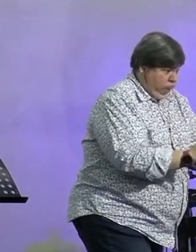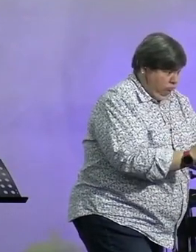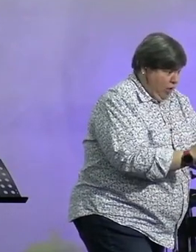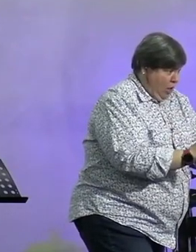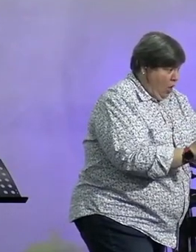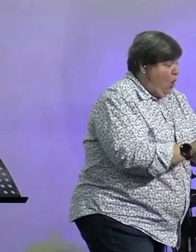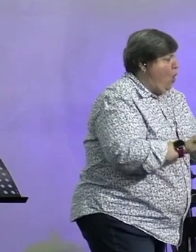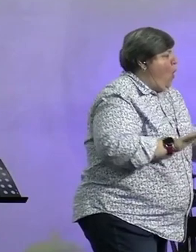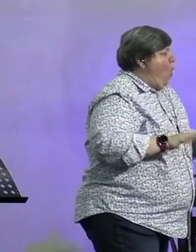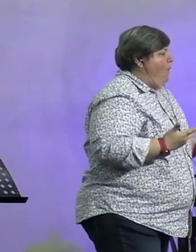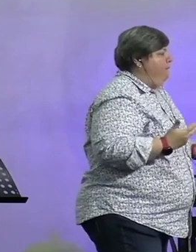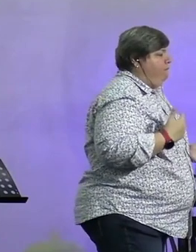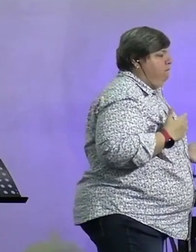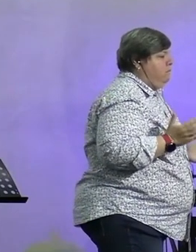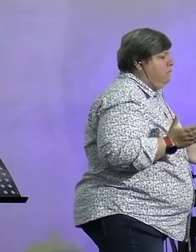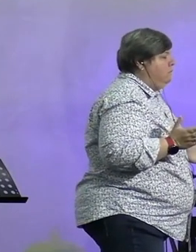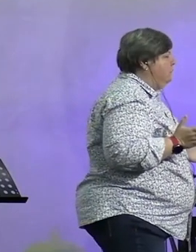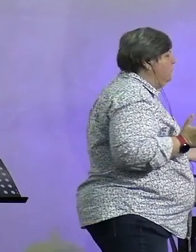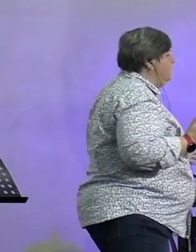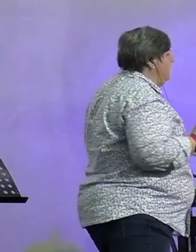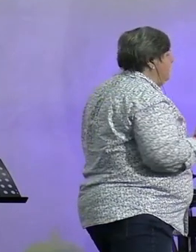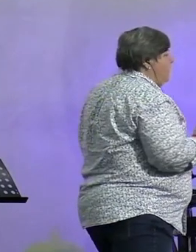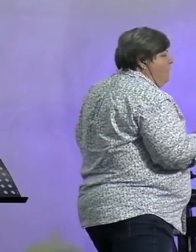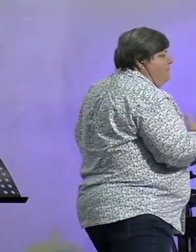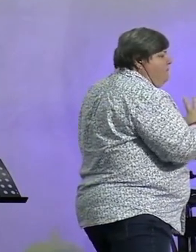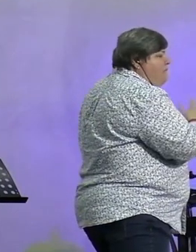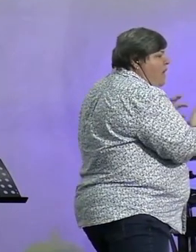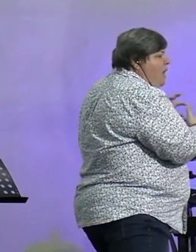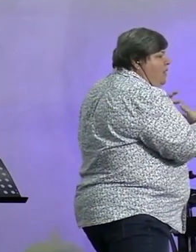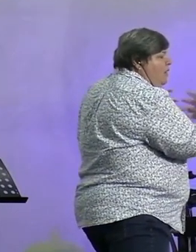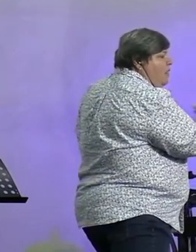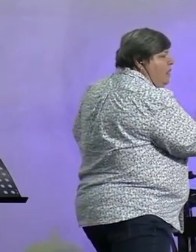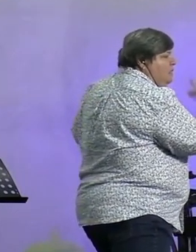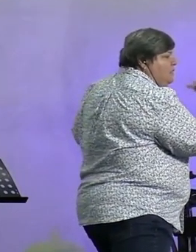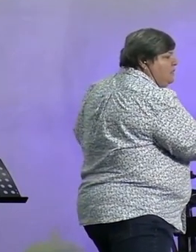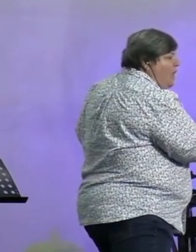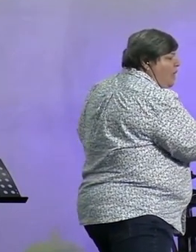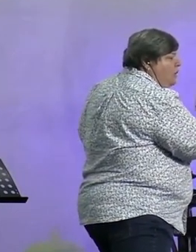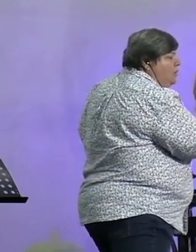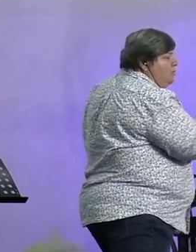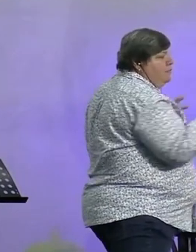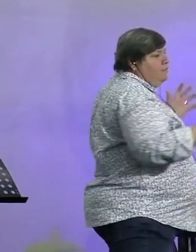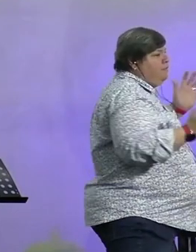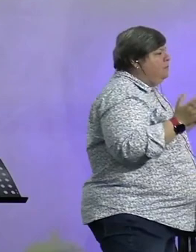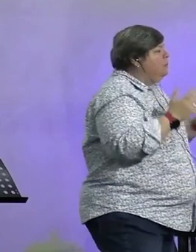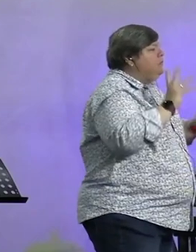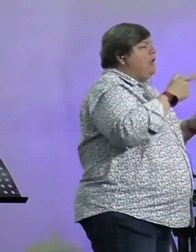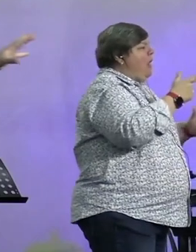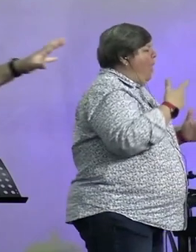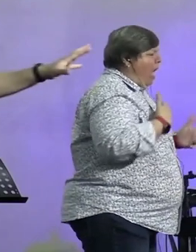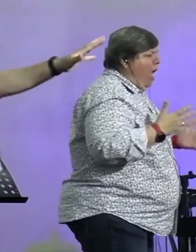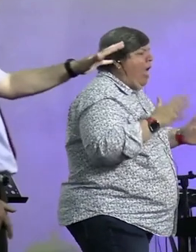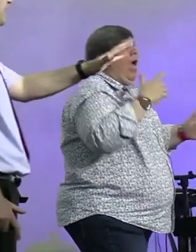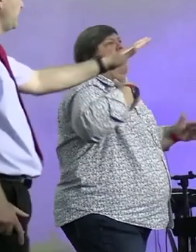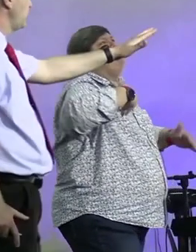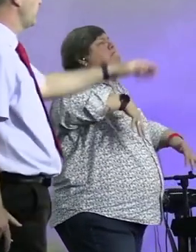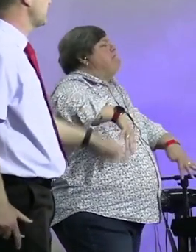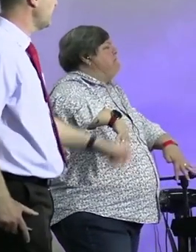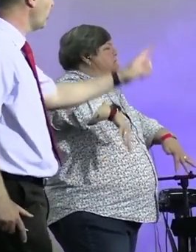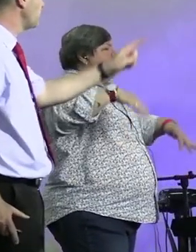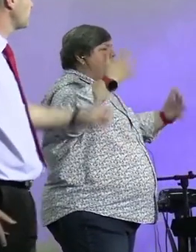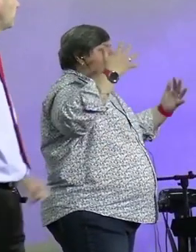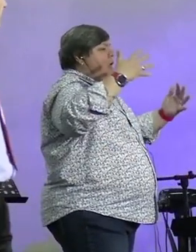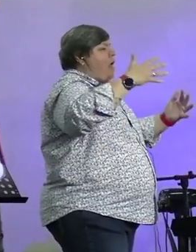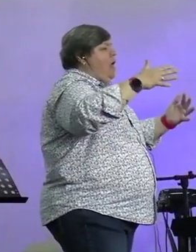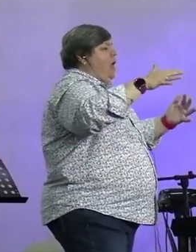soos Jesus nie, moet ek vir die Here sê, Here, kom verander dit. Kom maak my lewe anders. Ek kan nie hierdie ding hê nie. En hierdie is 'n belangrike ding en ek wil gou-gou vir 'n oomblik net jou oë.